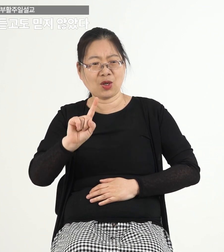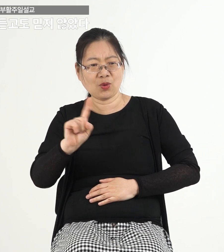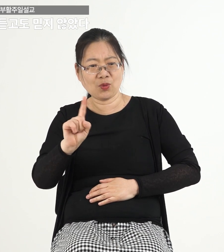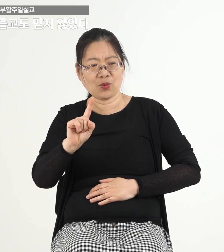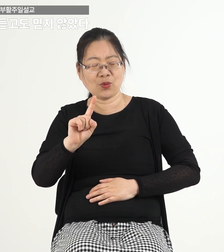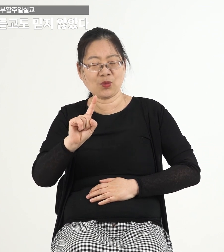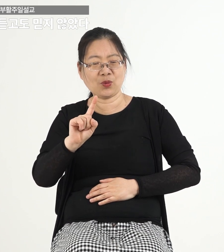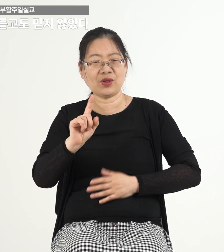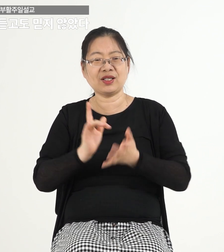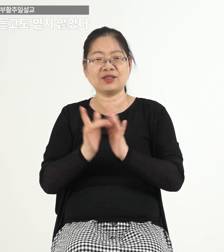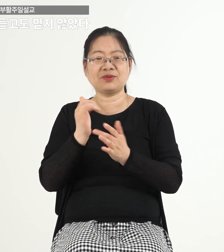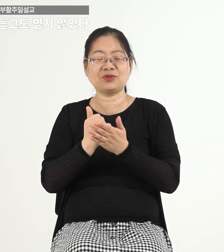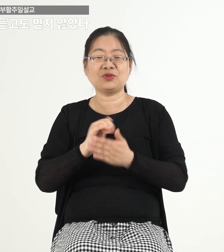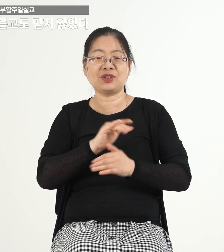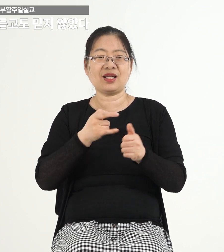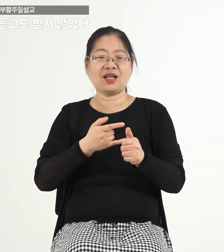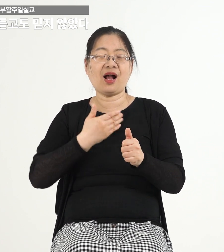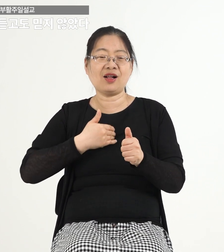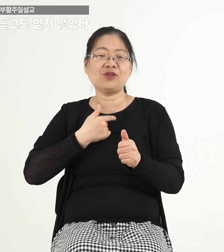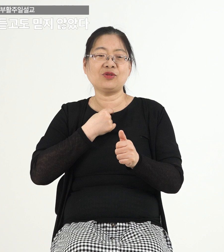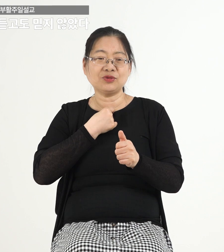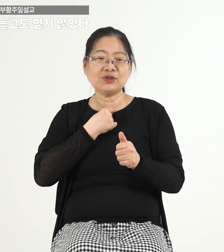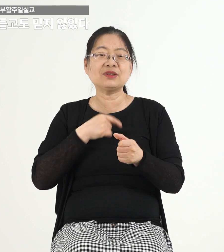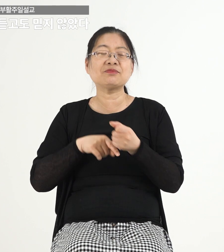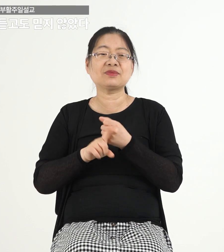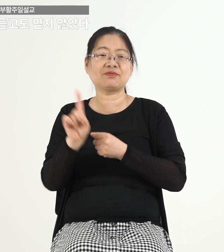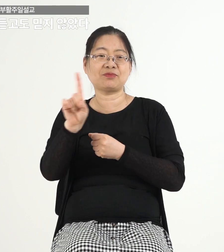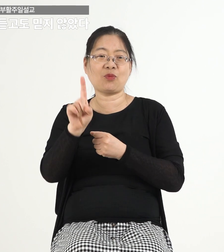담고 있을까요? 자, 여러분,